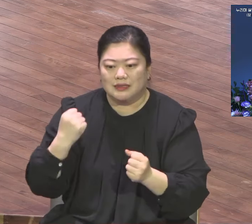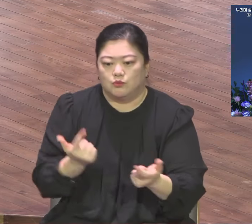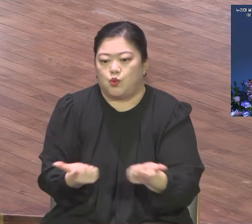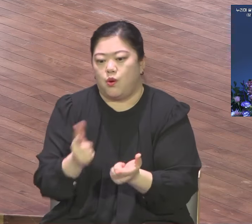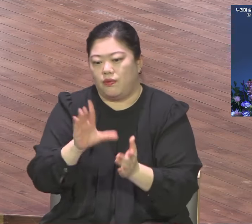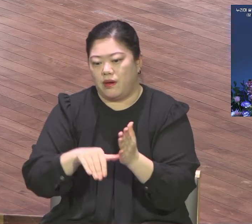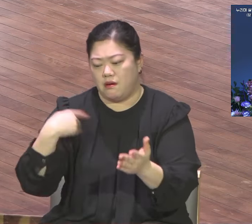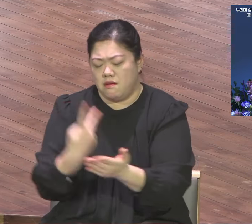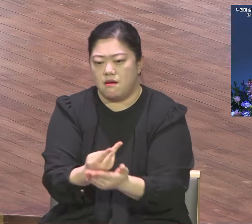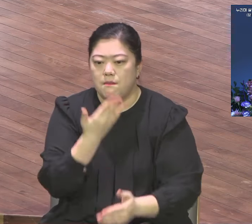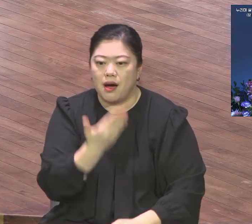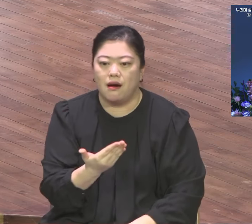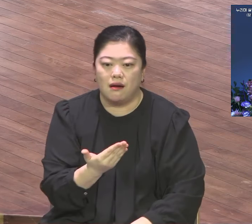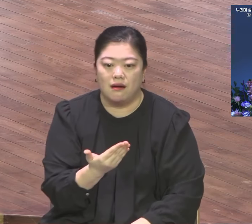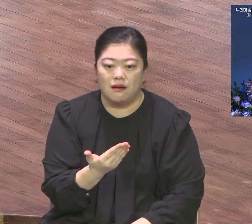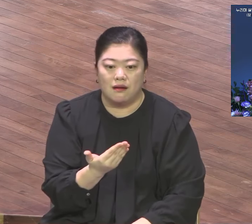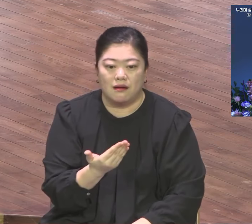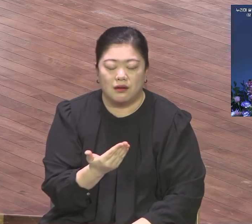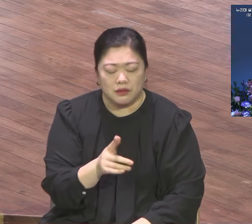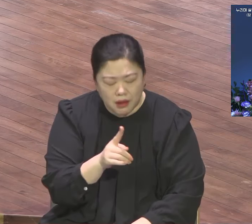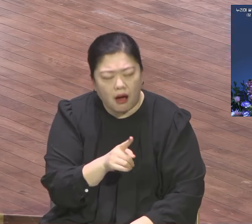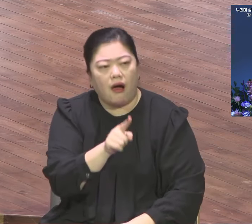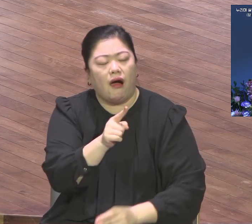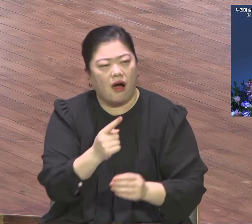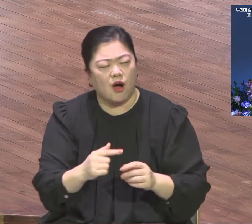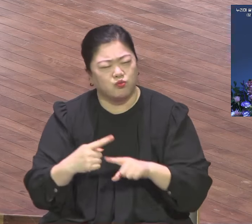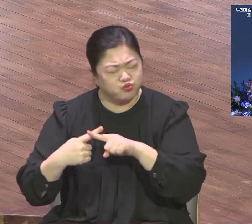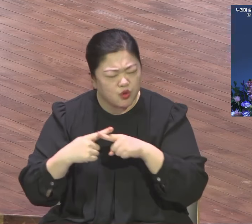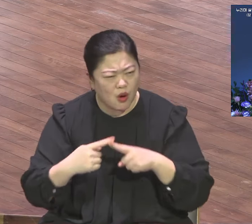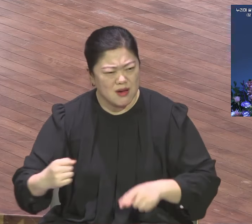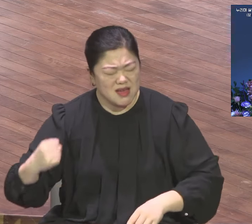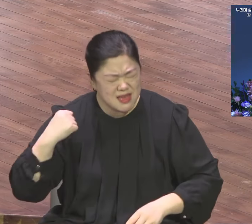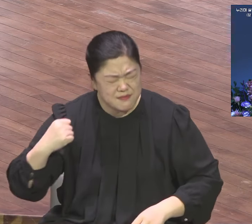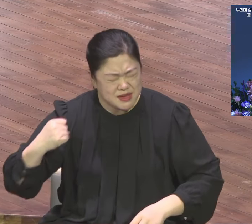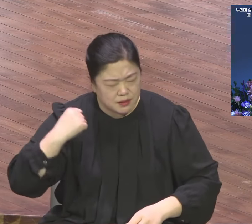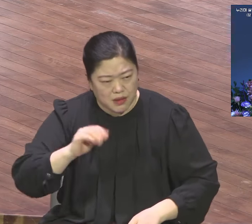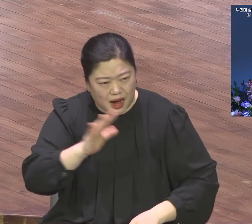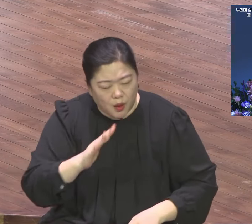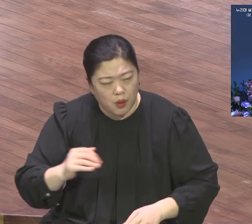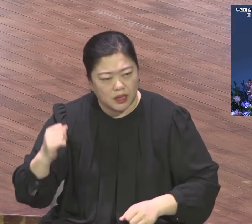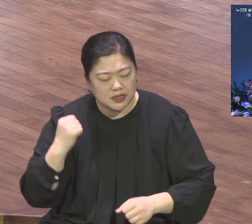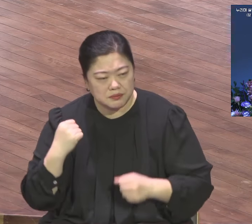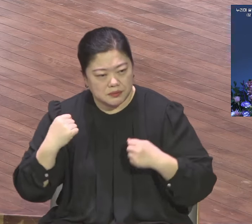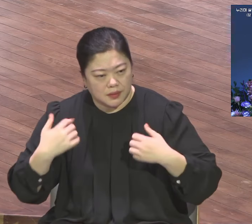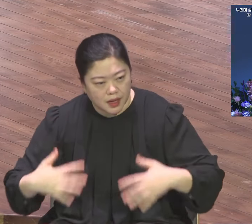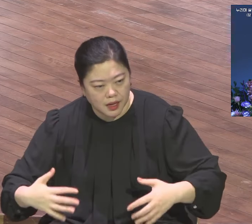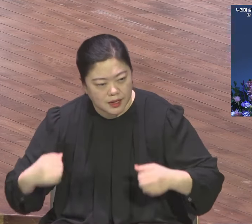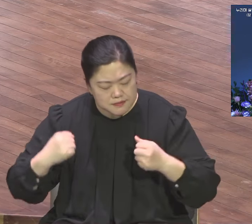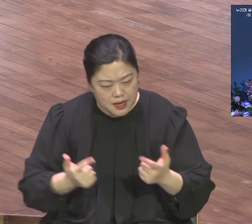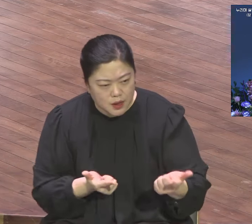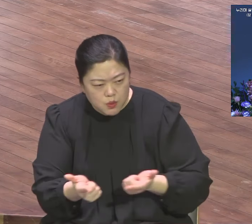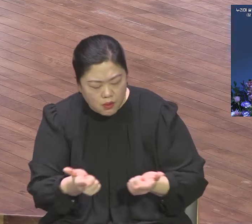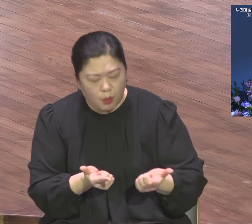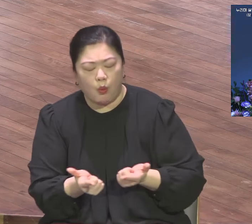세게 넘어질 가능성이 많단 말이에요 그러니까 그런 유도 마찬가지로 상대방의 힘을 이용하는 것